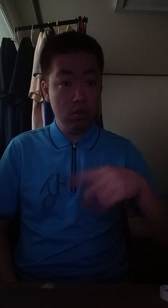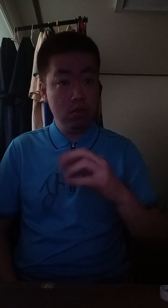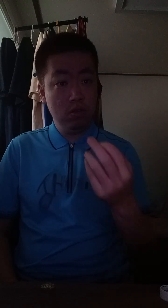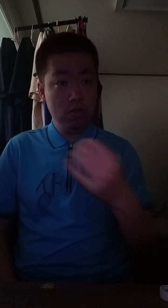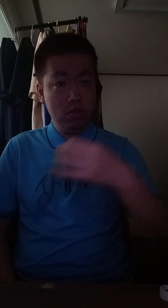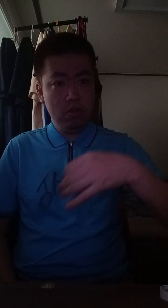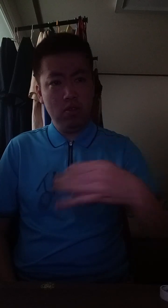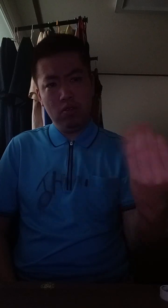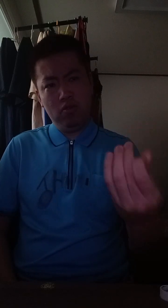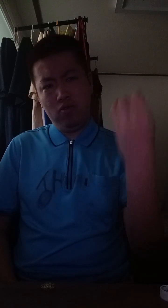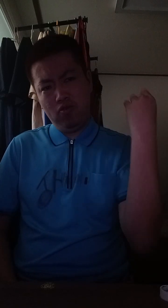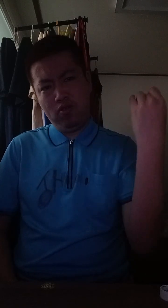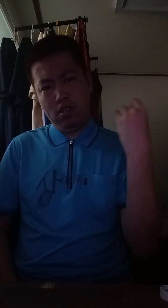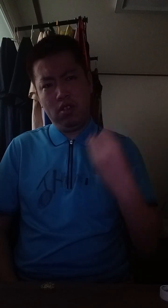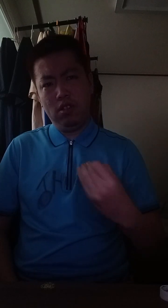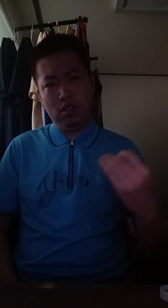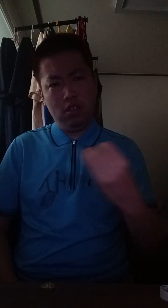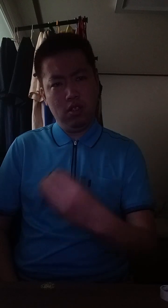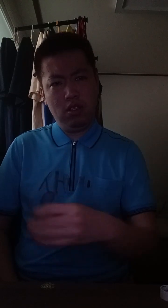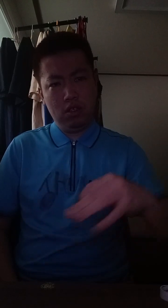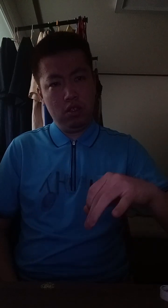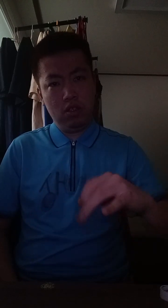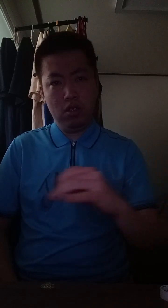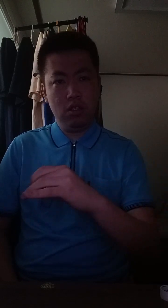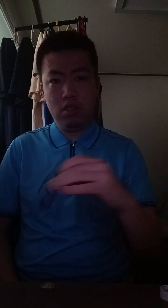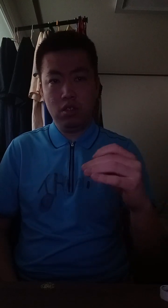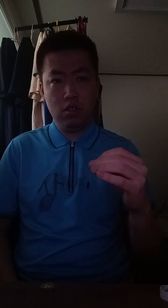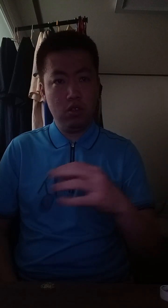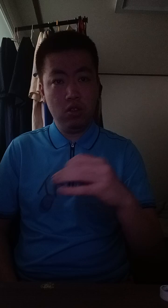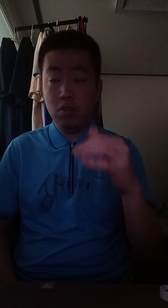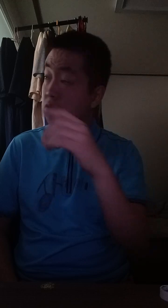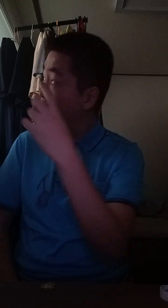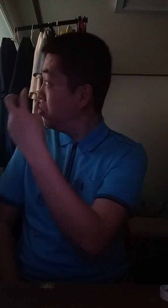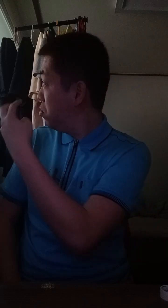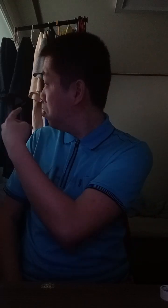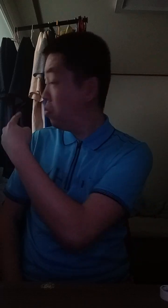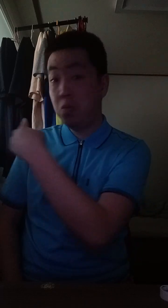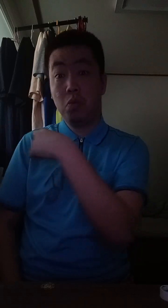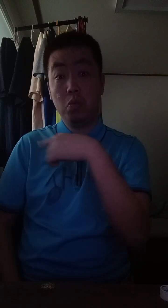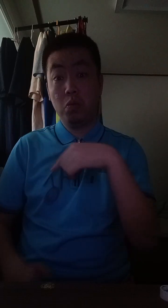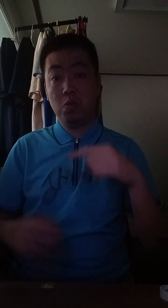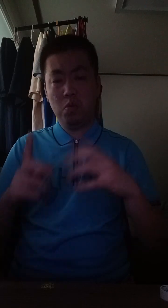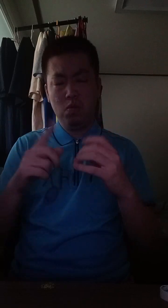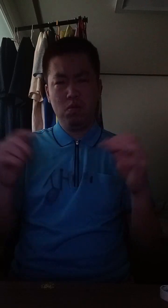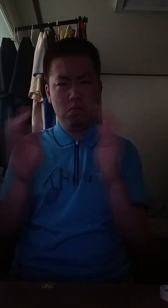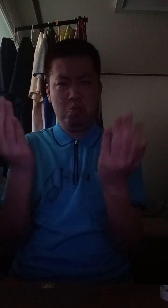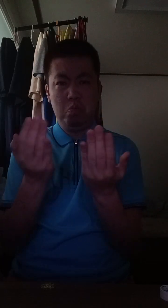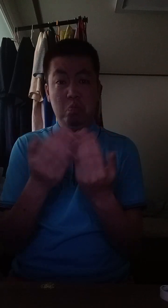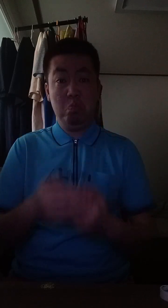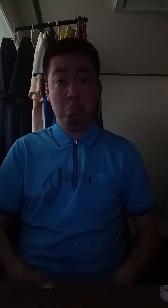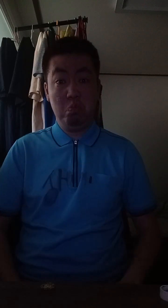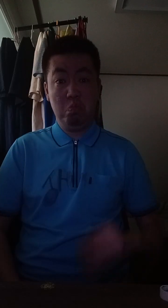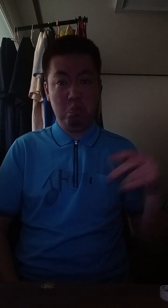먼저 탑승을 했고 뒤에 이제 아이가 타야 됐었는데 뒤돌아보니까 이제 아이가 없더라고요. 주변 사람들이